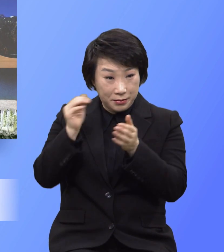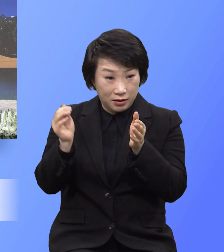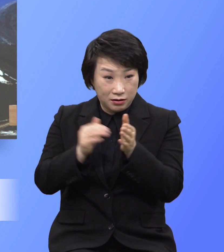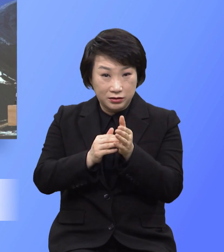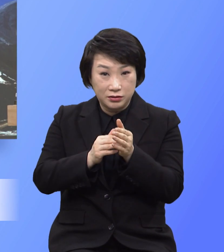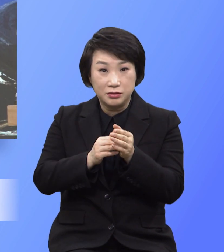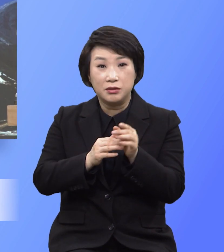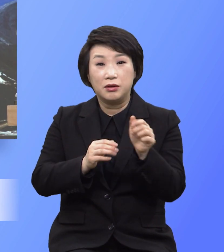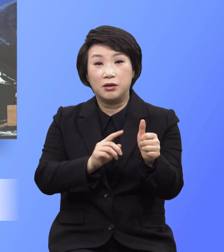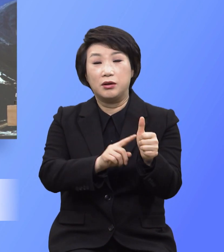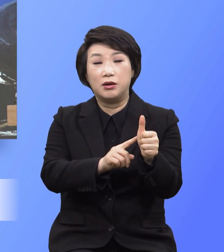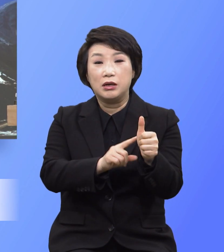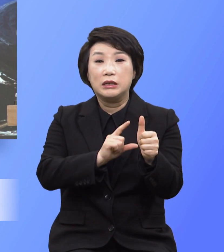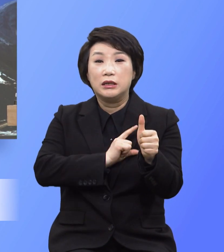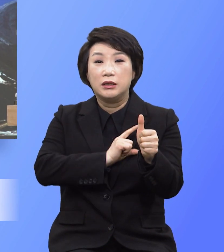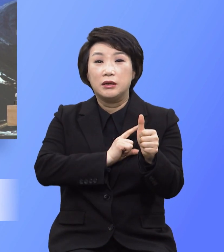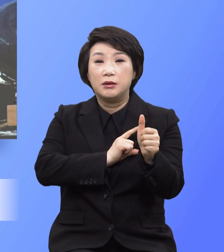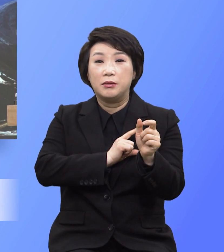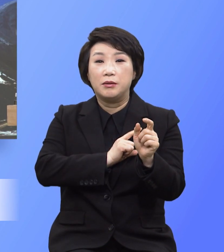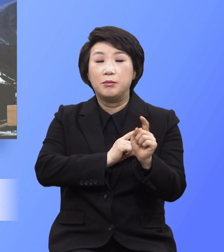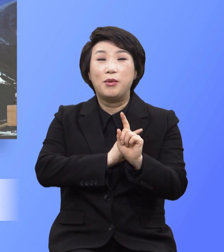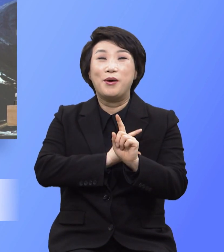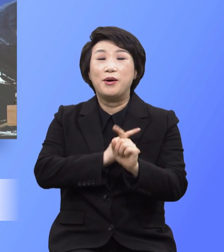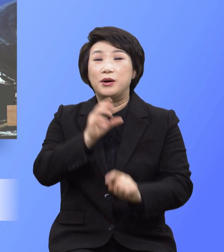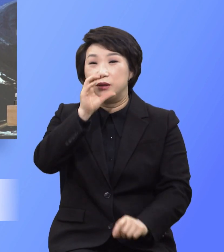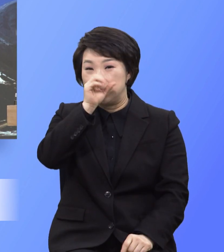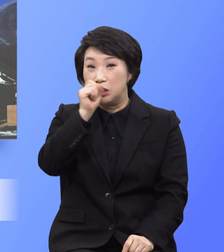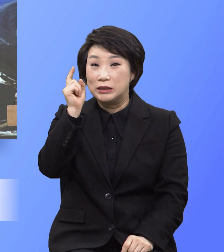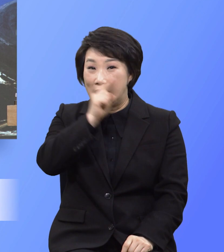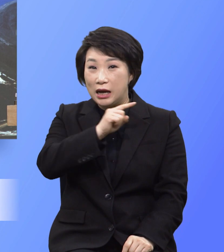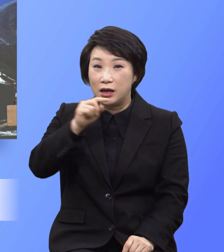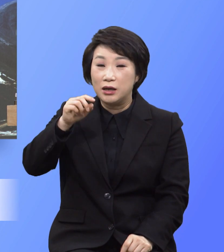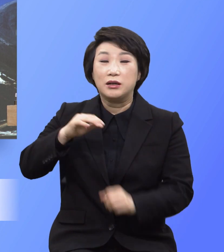먹었으므로 그 이름은 선악과인데